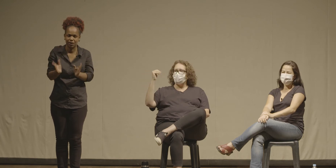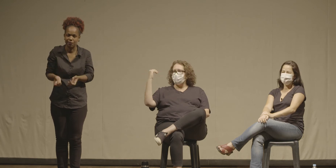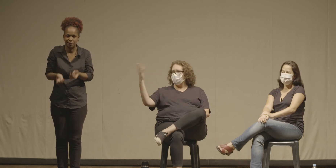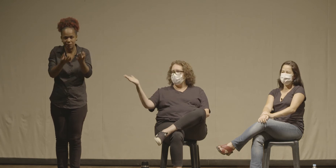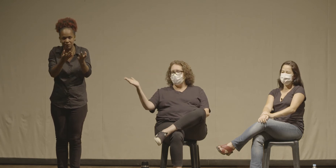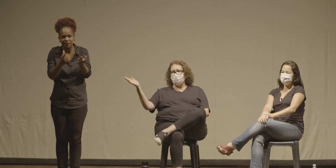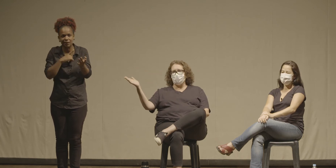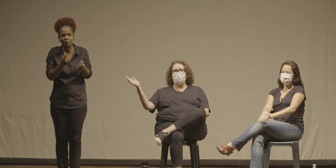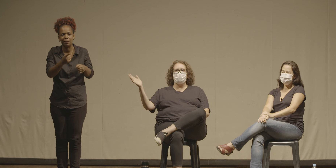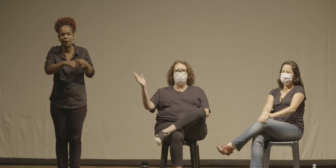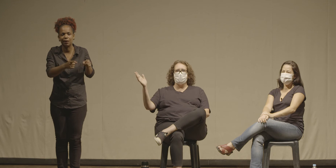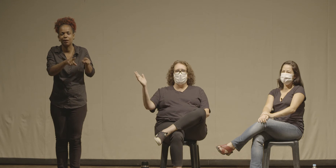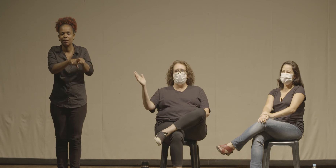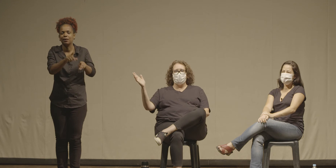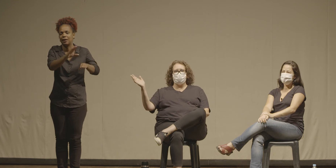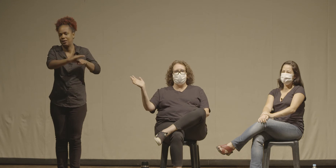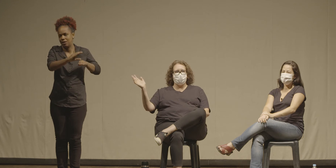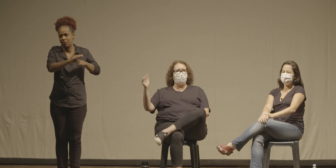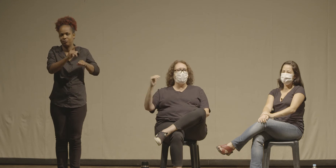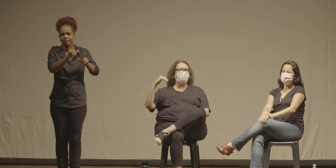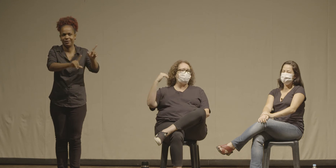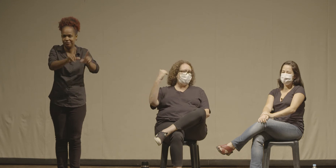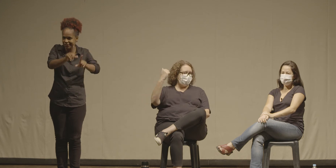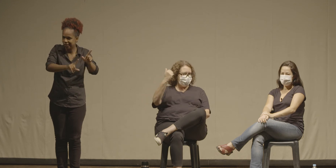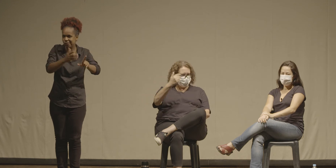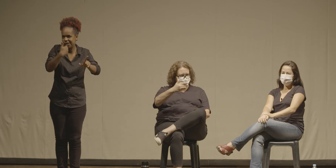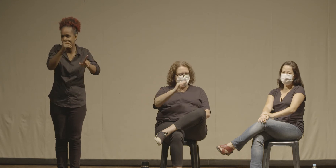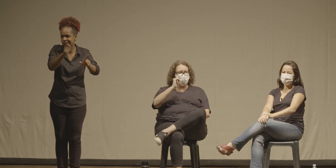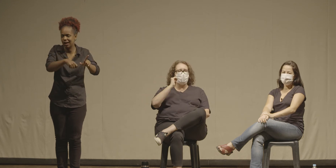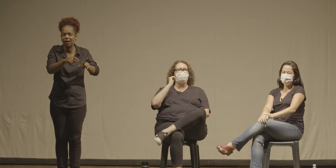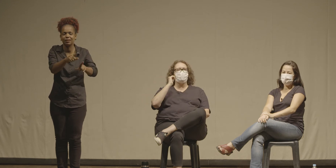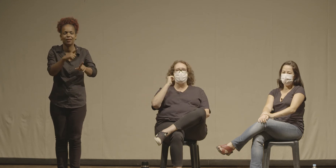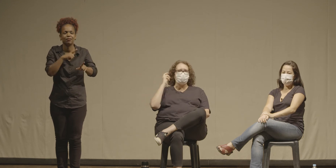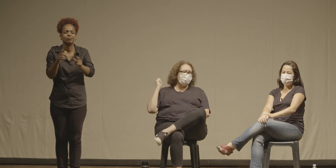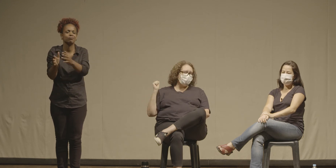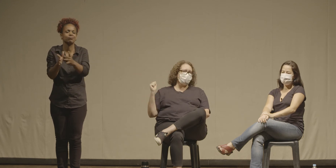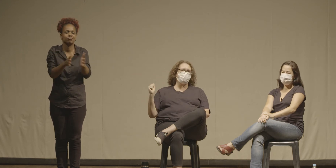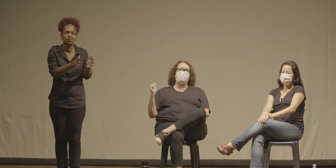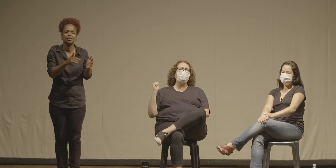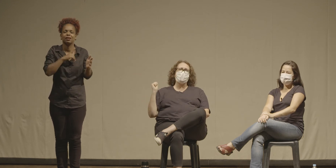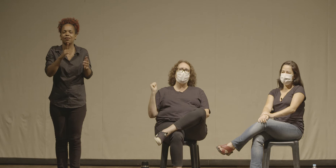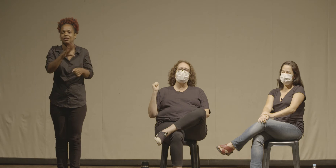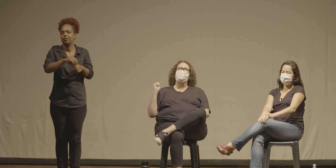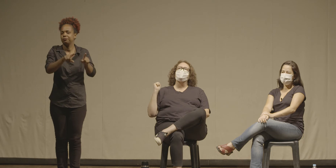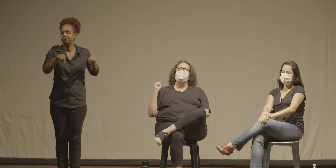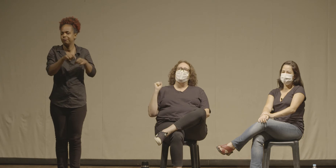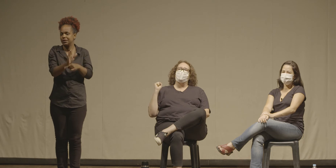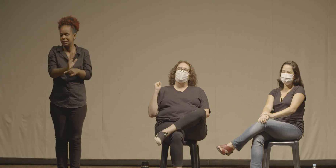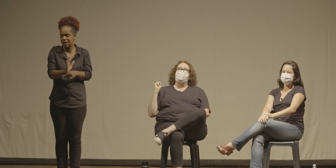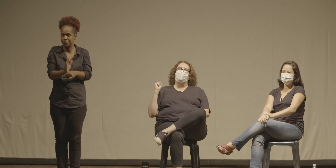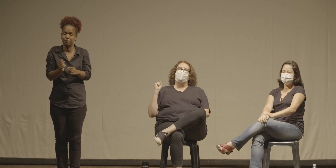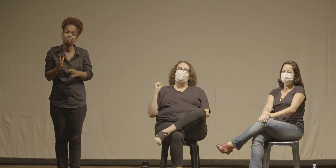filme para um canal de TV, passar o filme, exibir o filme no cinema, claro.